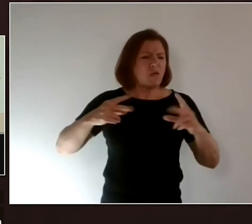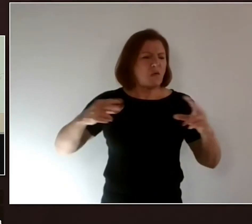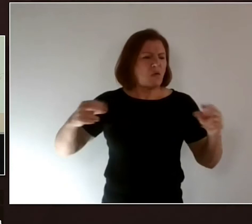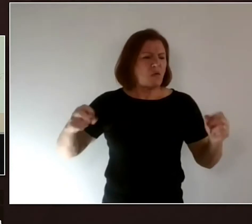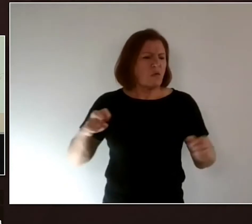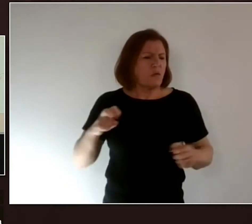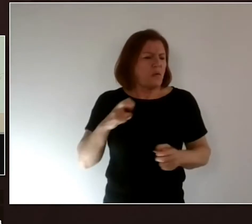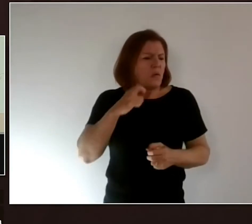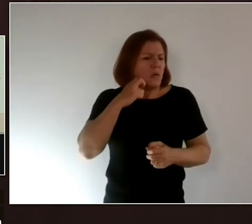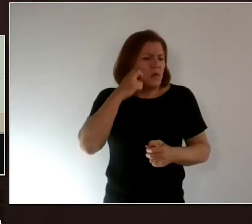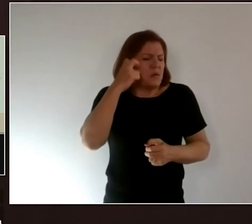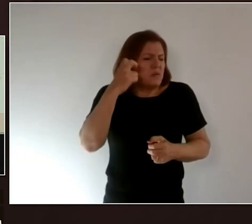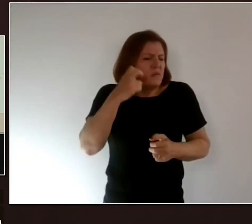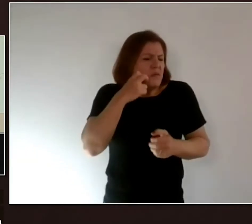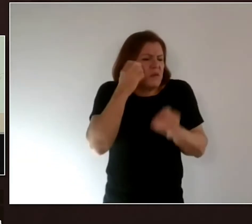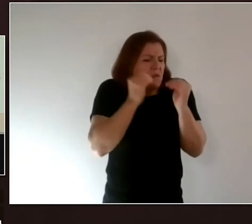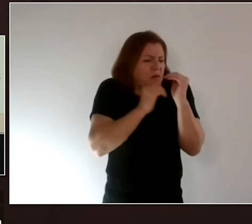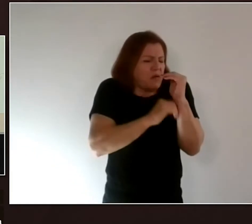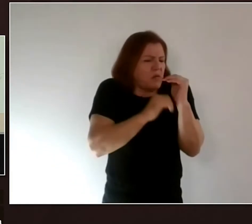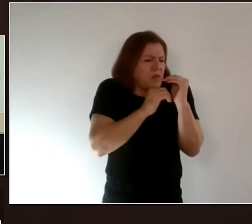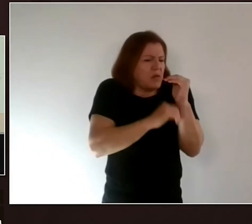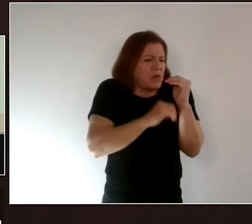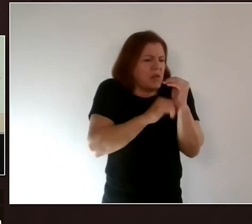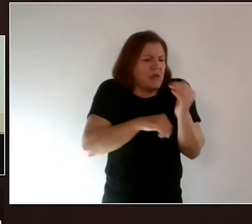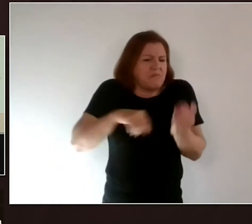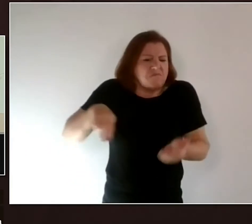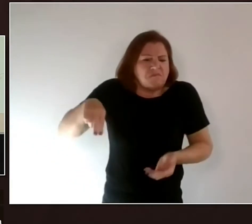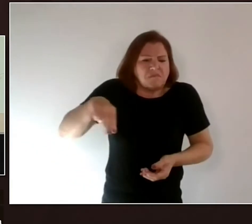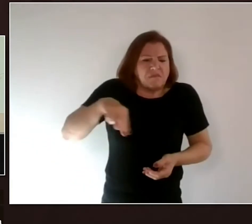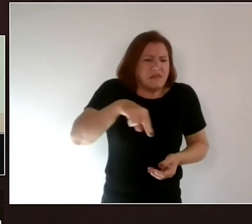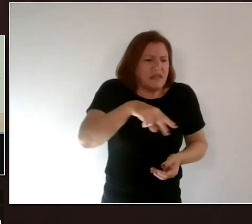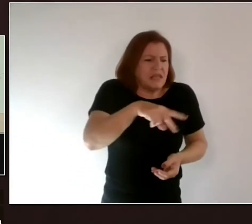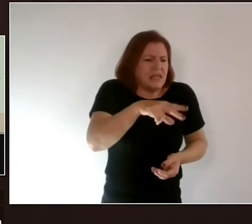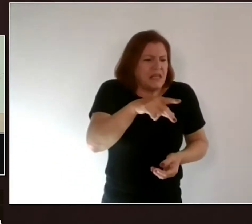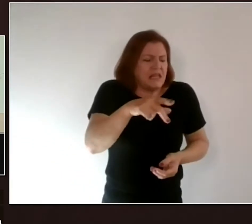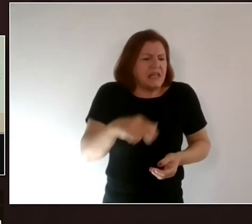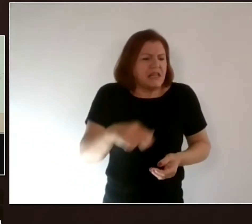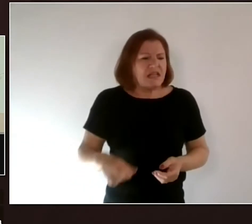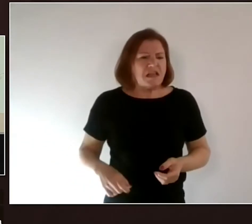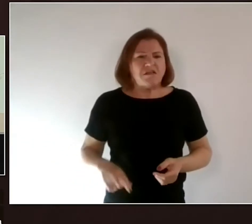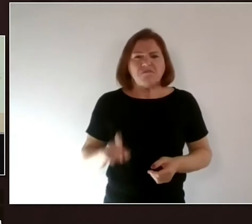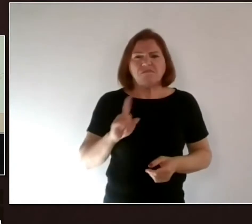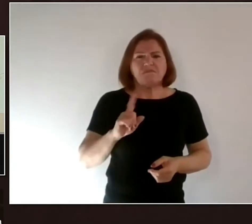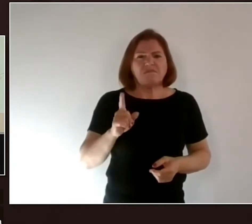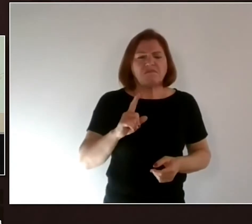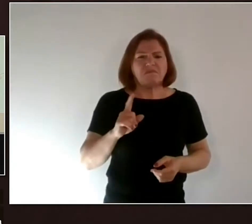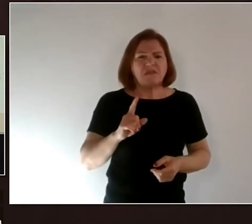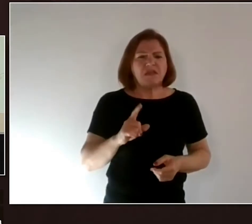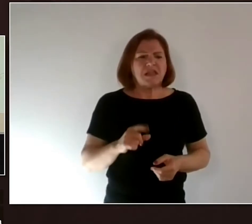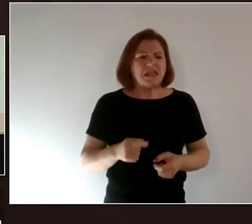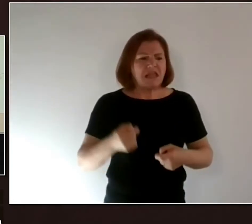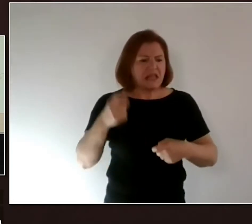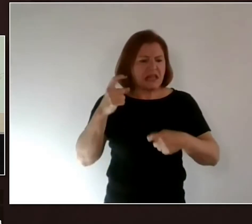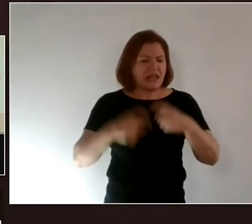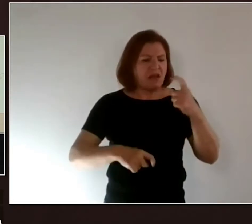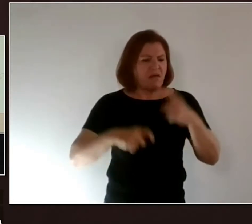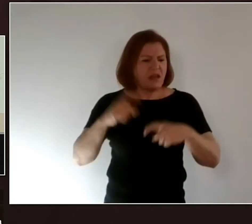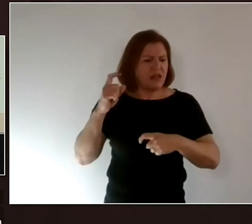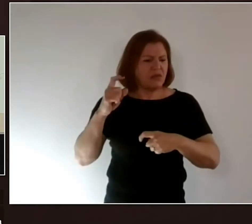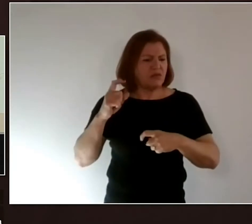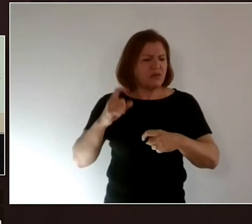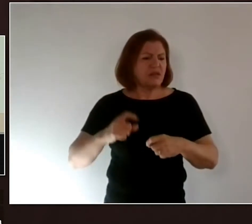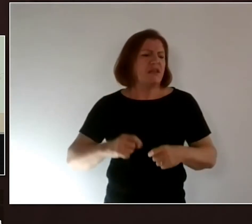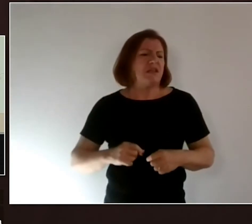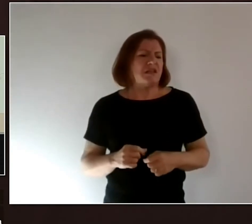não andando com astúcia, nem adulterando a palavra de Deus, Antes nos recomendamos à consciência